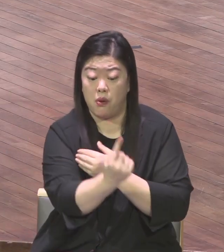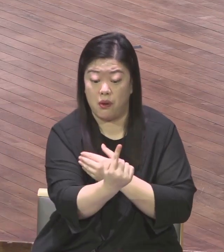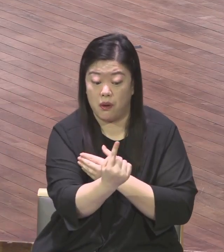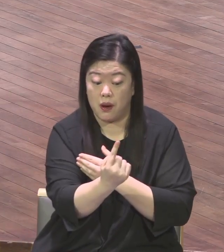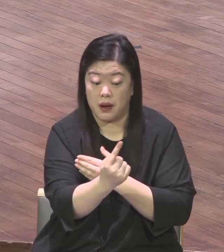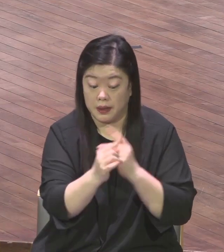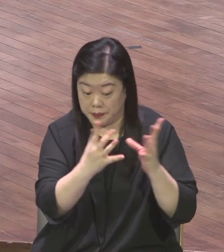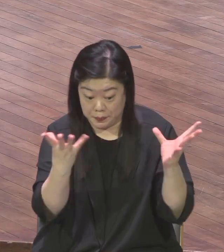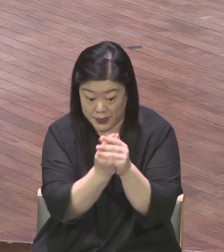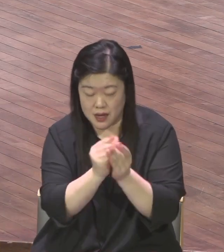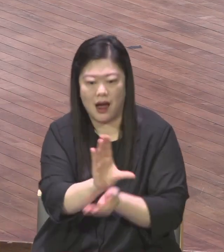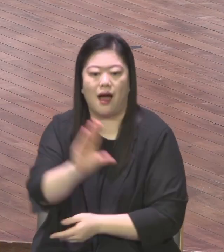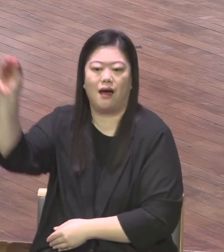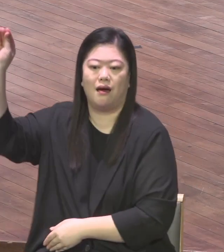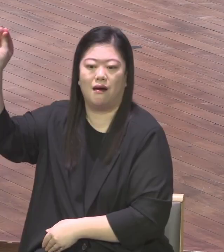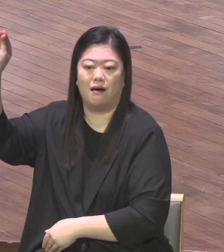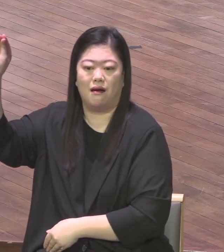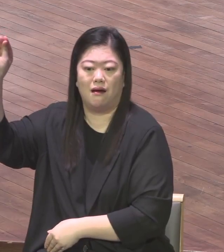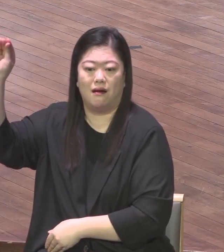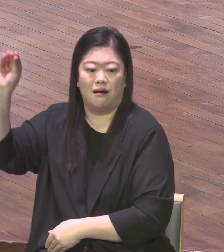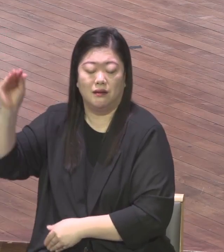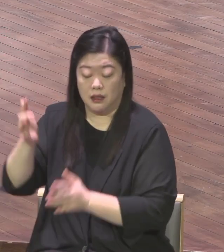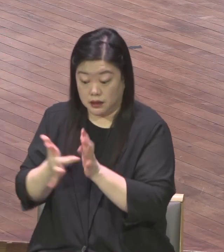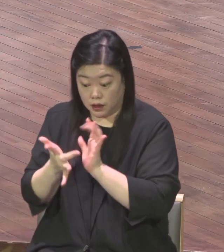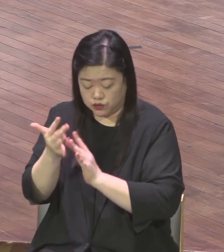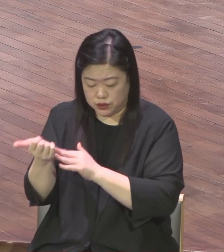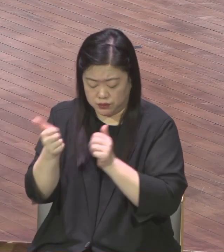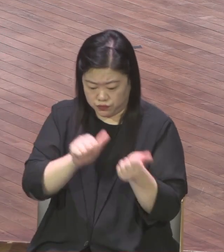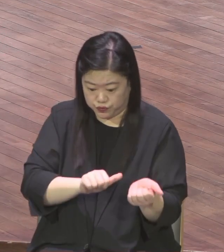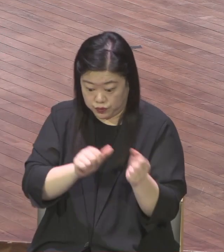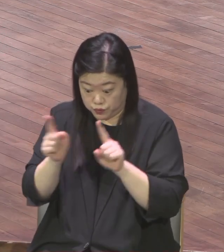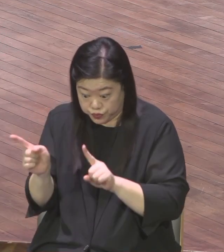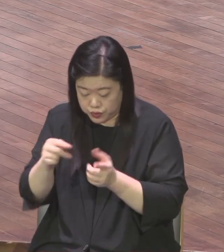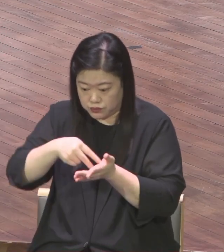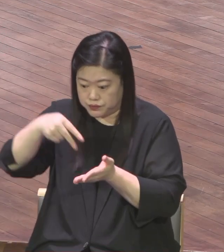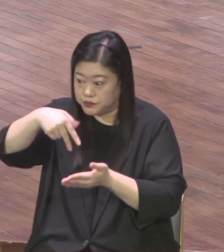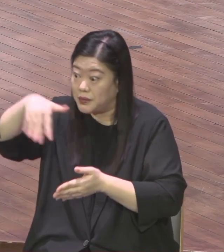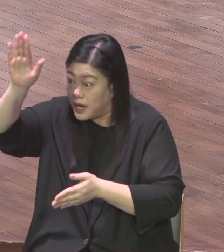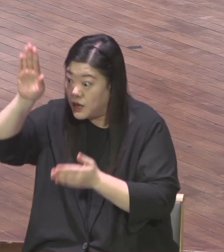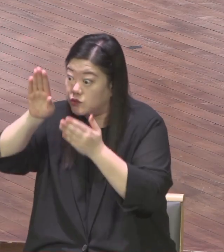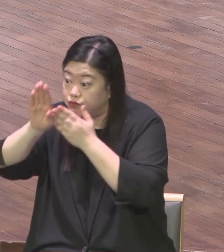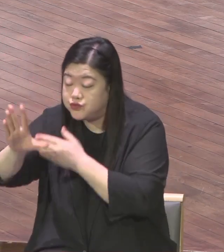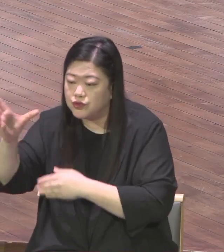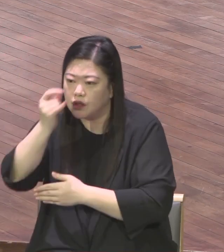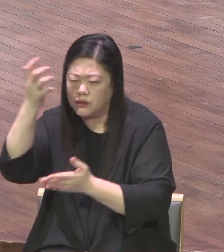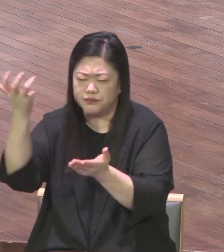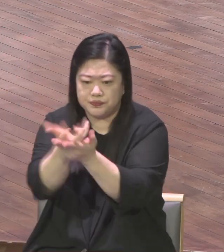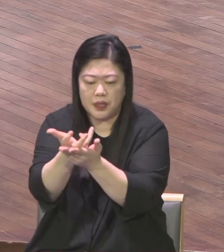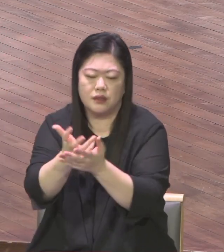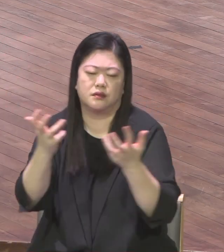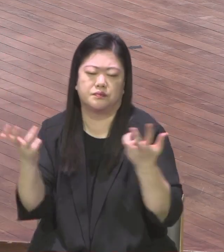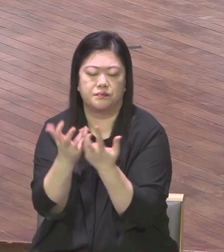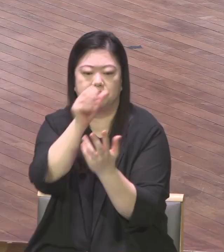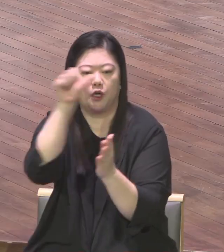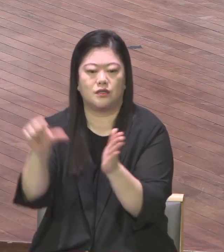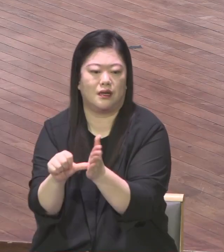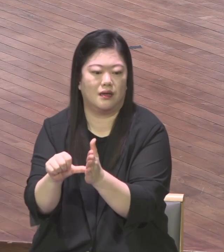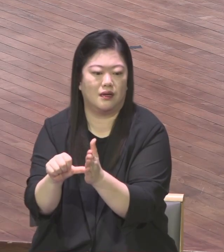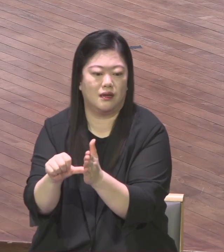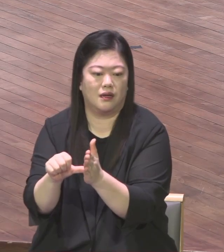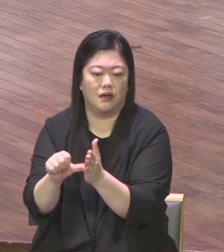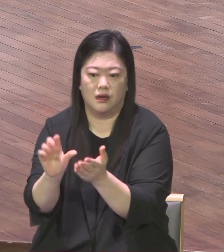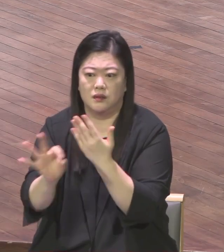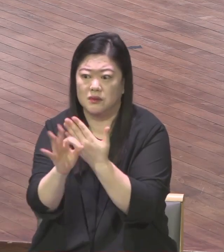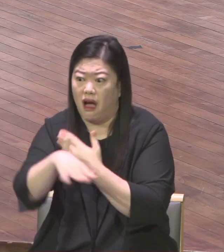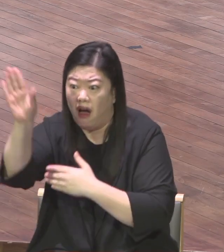그러니까 성부 하나님의 역사하신 시대, 예수님이 역사하신 시대, 구약 신약. 그리고 이제